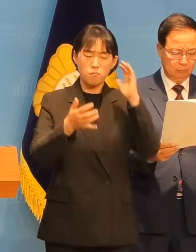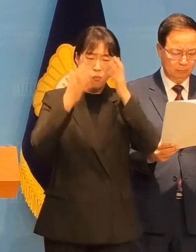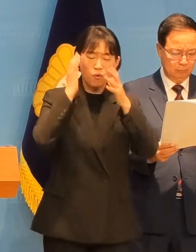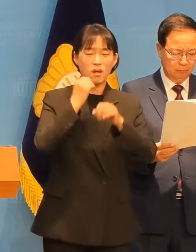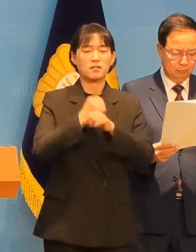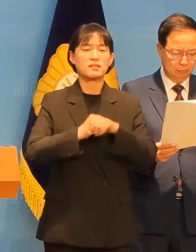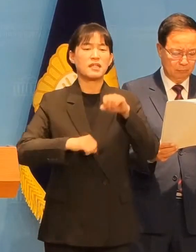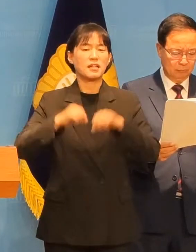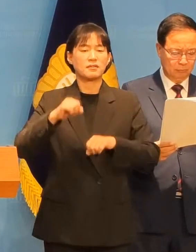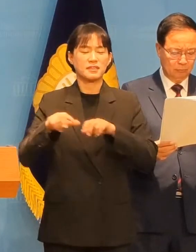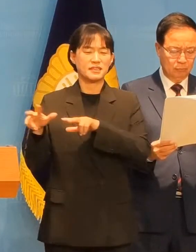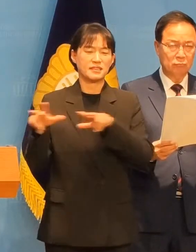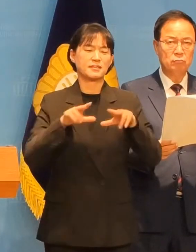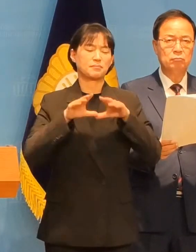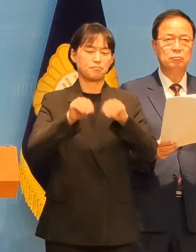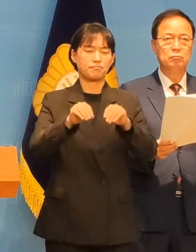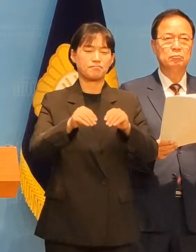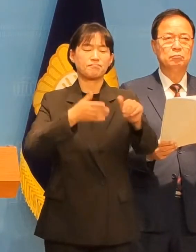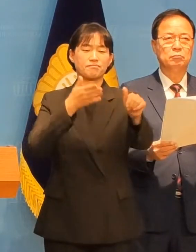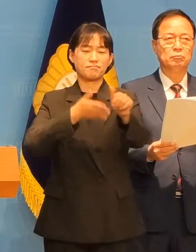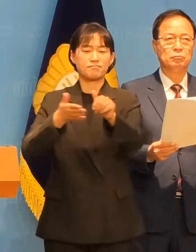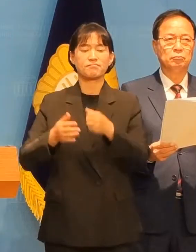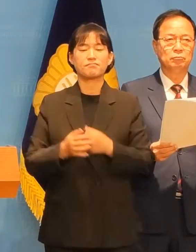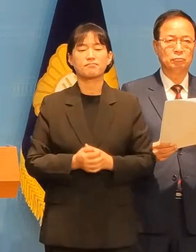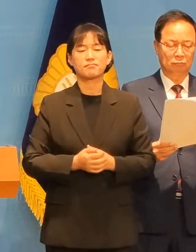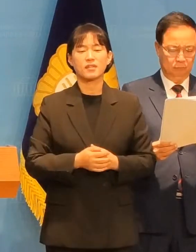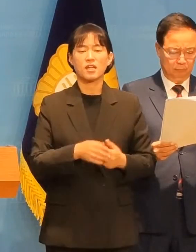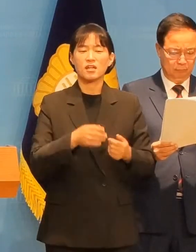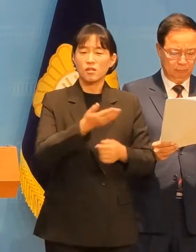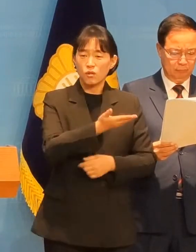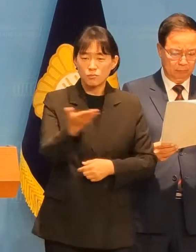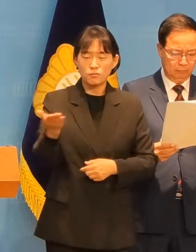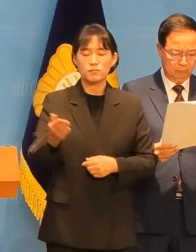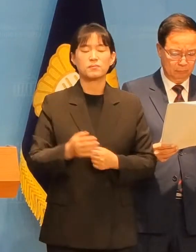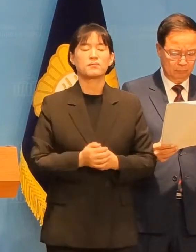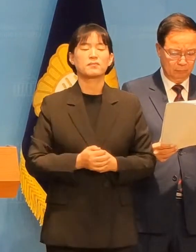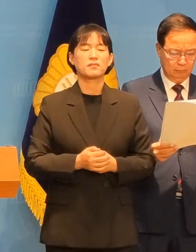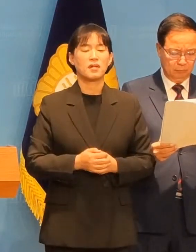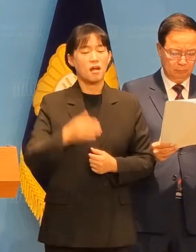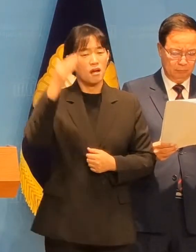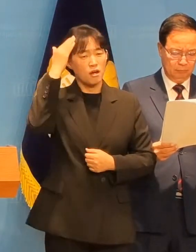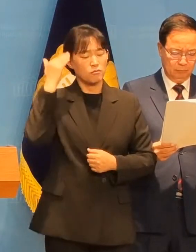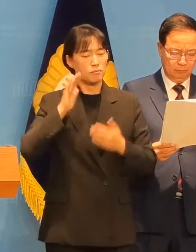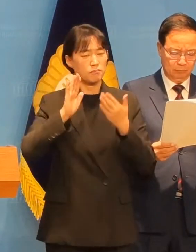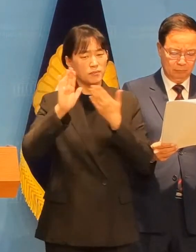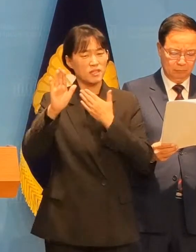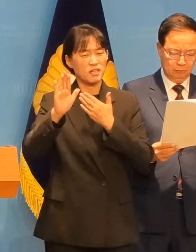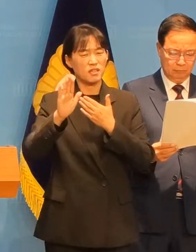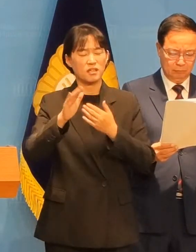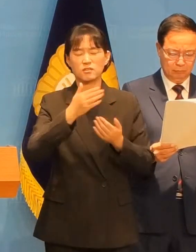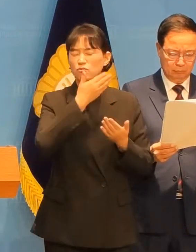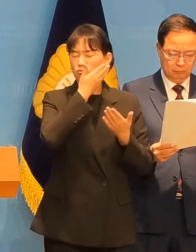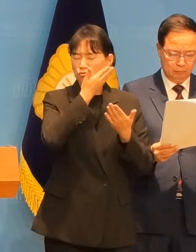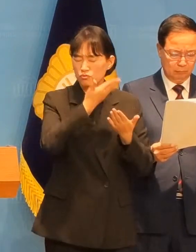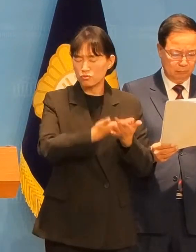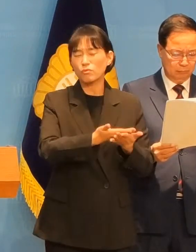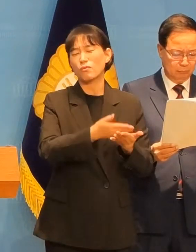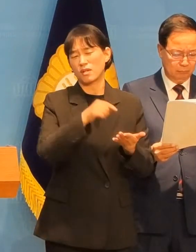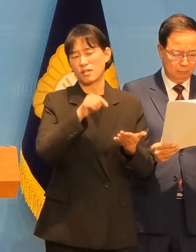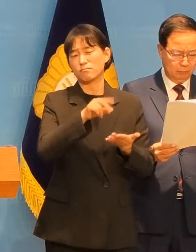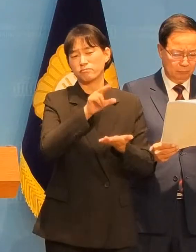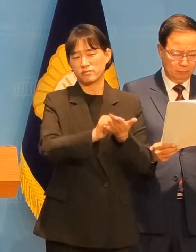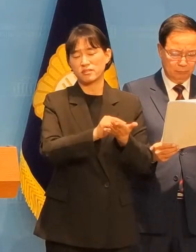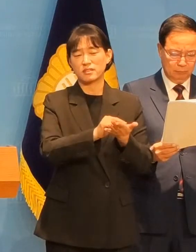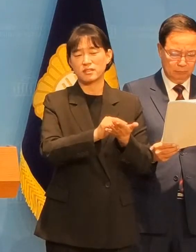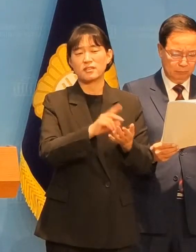즉각 중단할 것을 촉구합니다. 언론인 여러분들께서도 대한민국의 미래가 걸린 이 중차대한 문제에